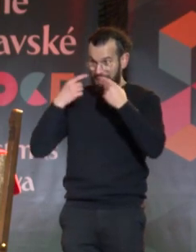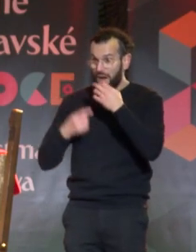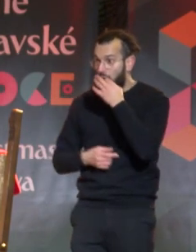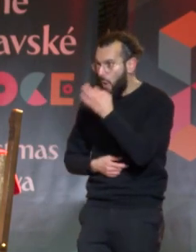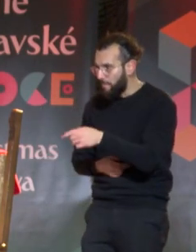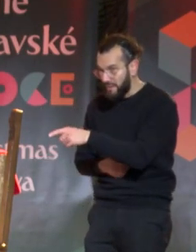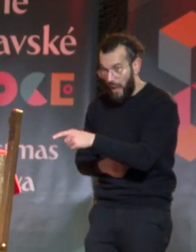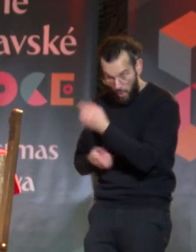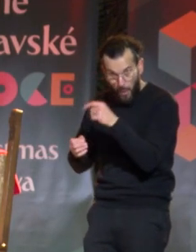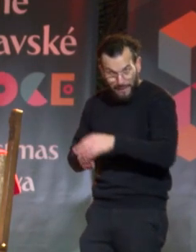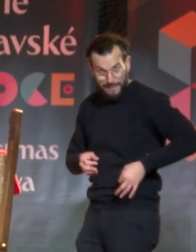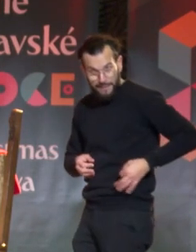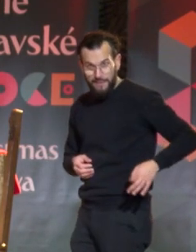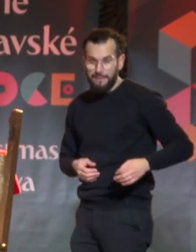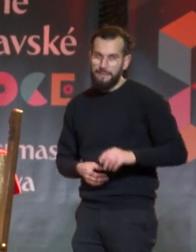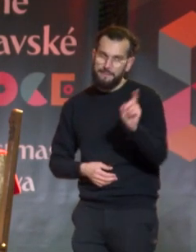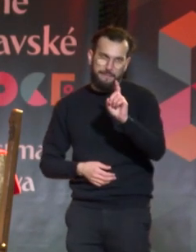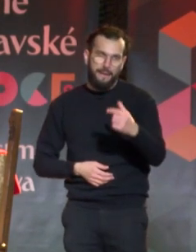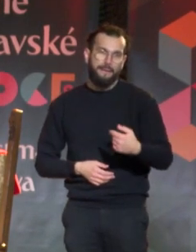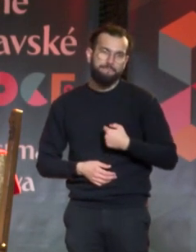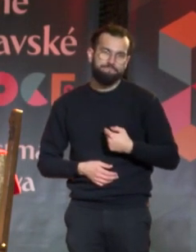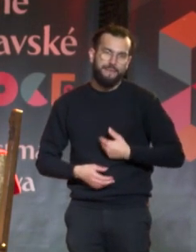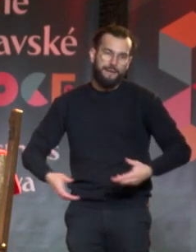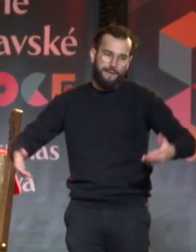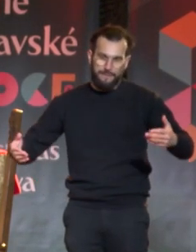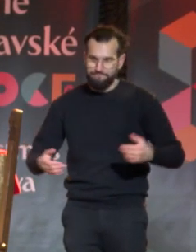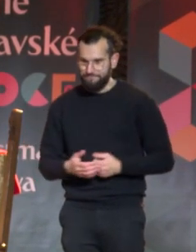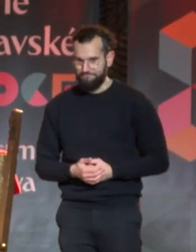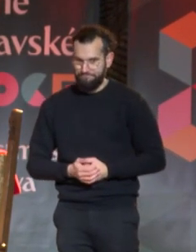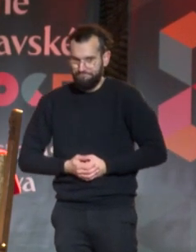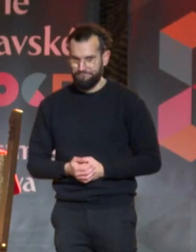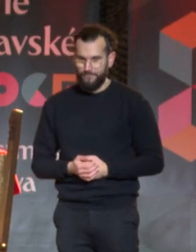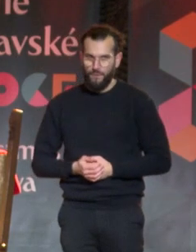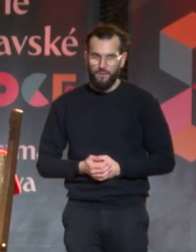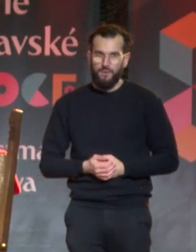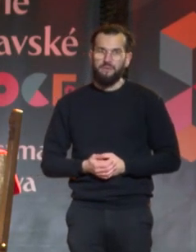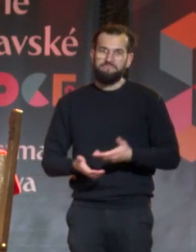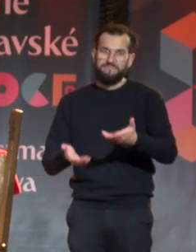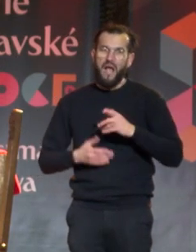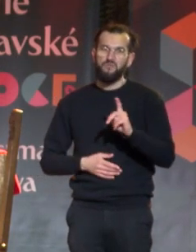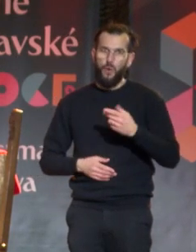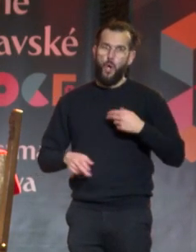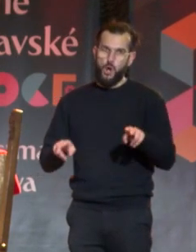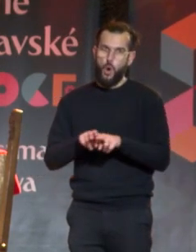so záujmom. Nie, to som ja, poviem trochu naštvane. Mám to od rodičov.